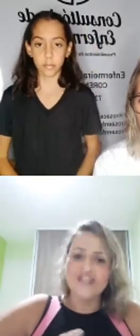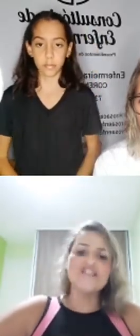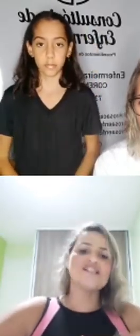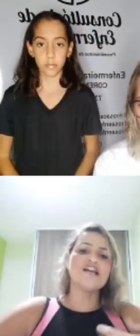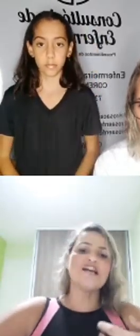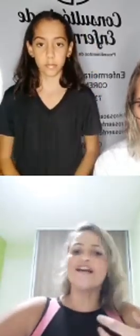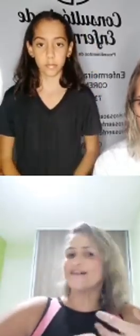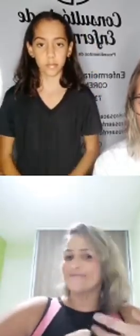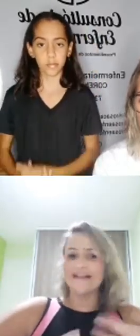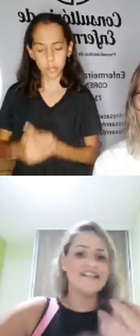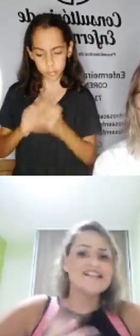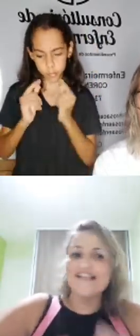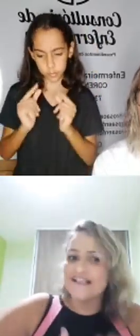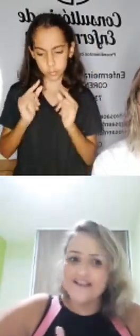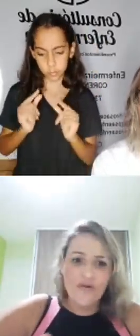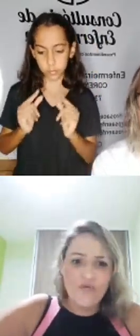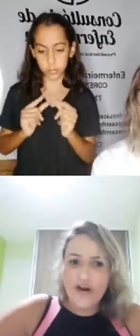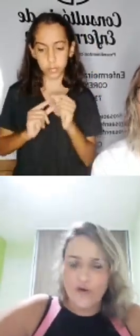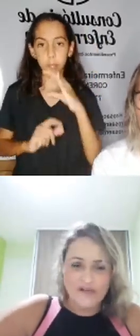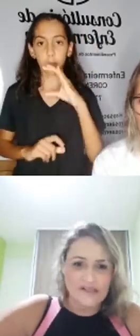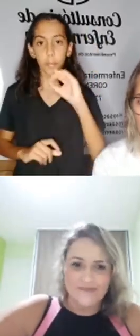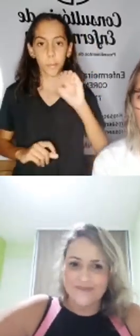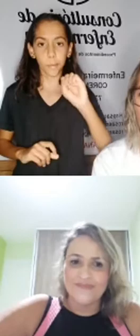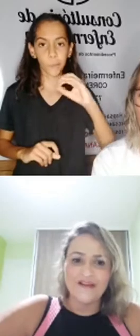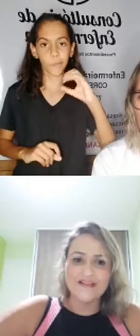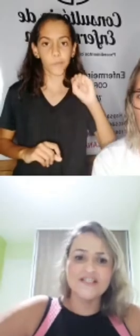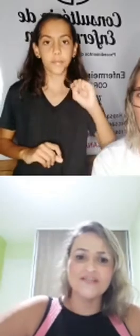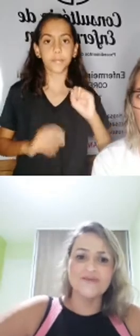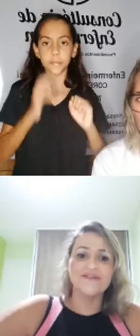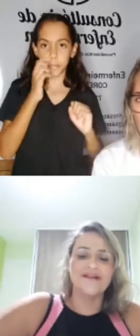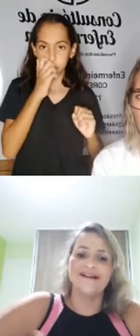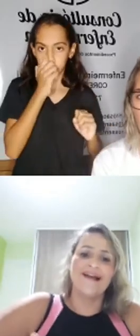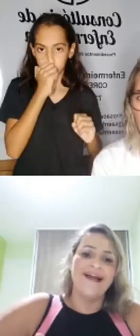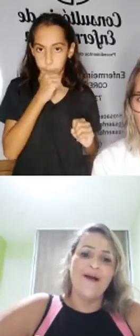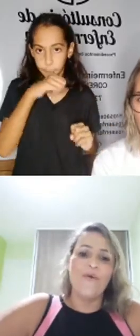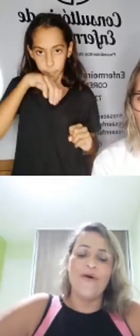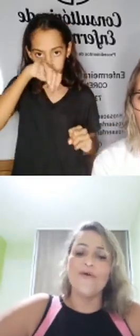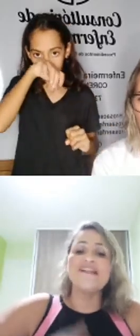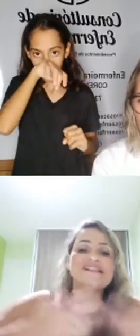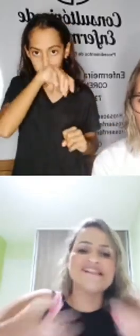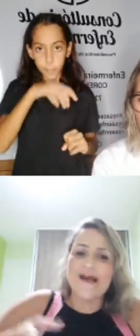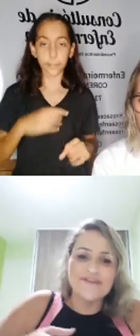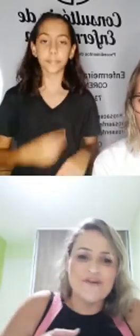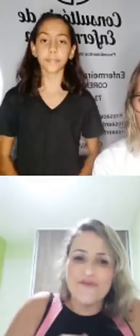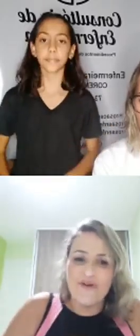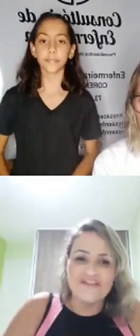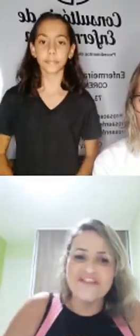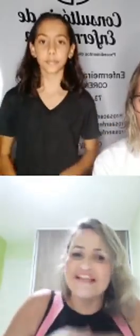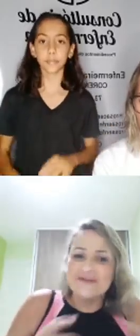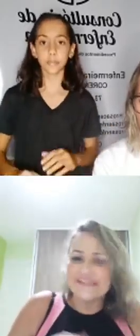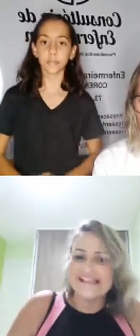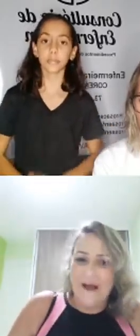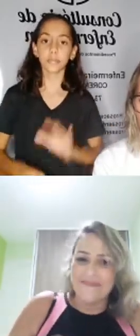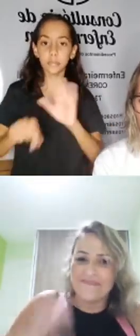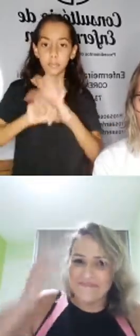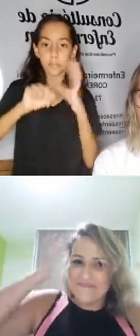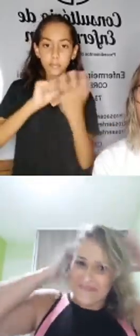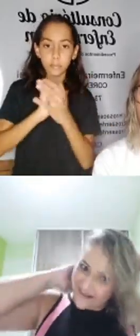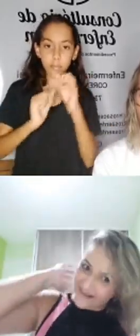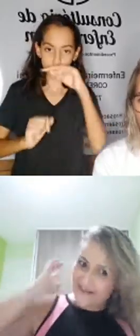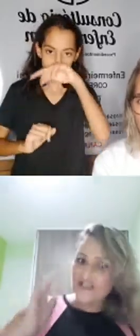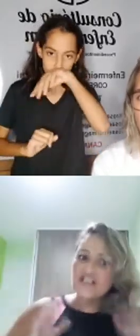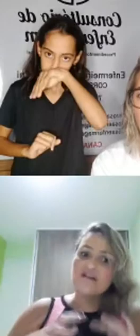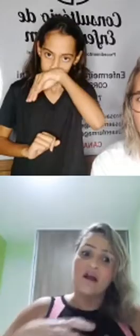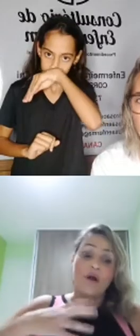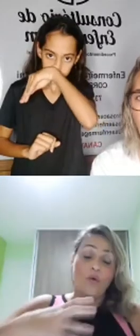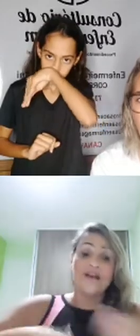para ter certeza de alguma coisa, né? A gente não, o que se sabe sobre o Covid é que não se sabe, né?